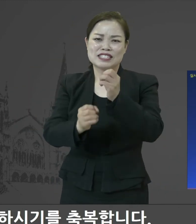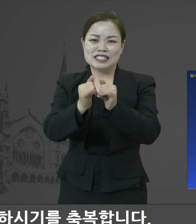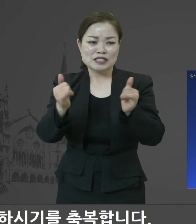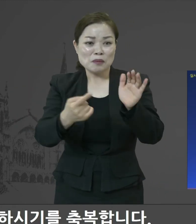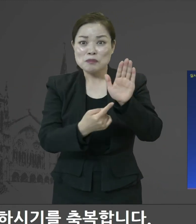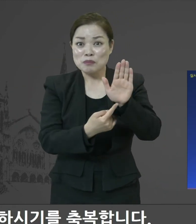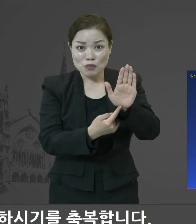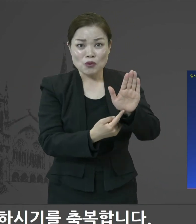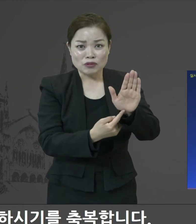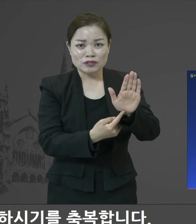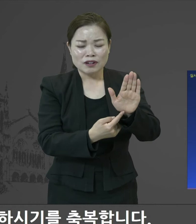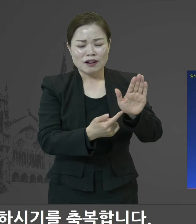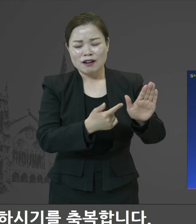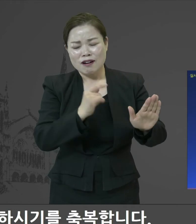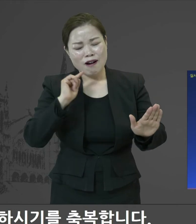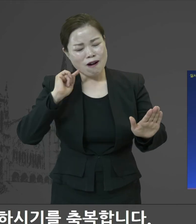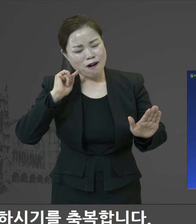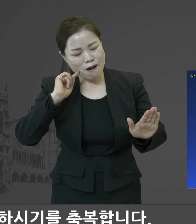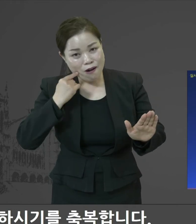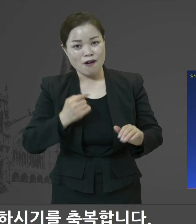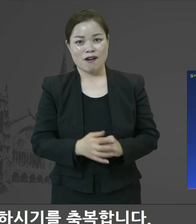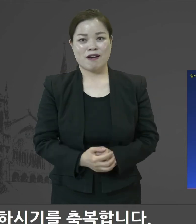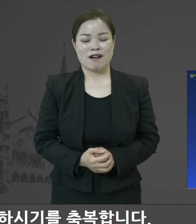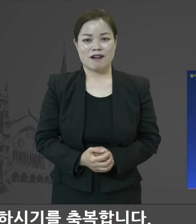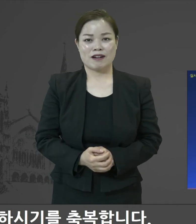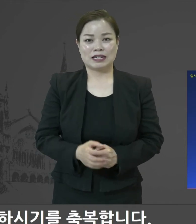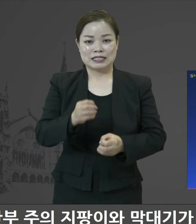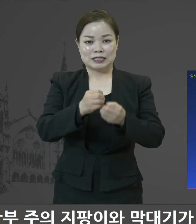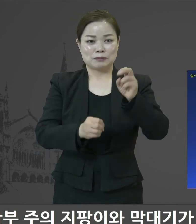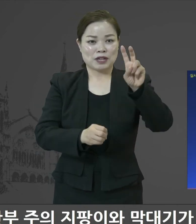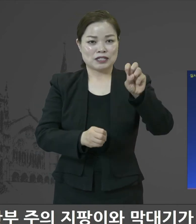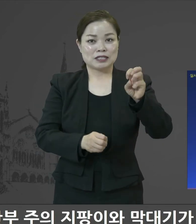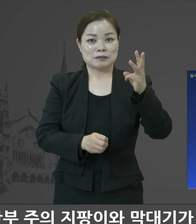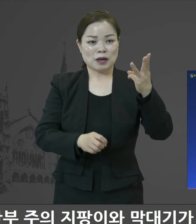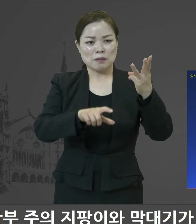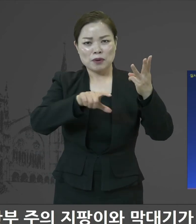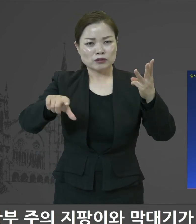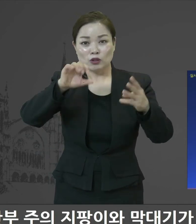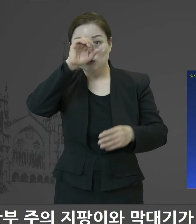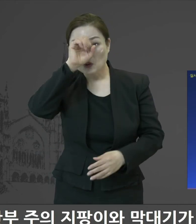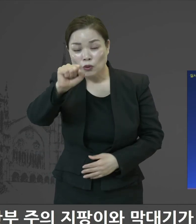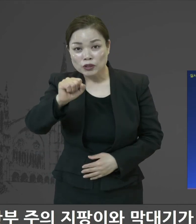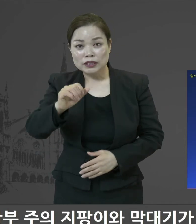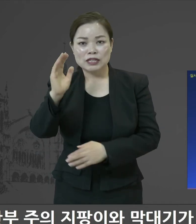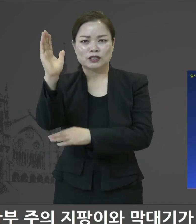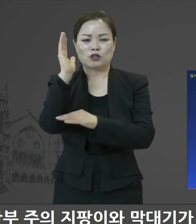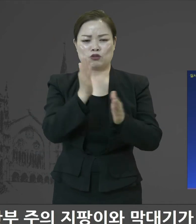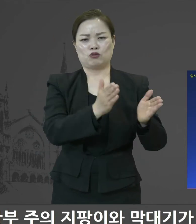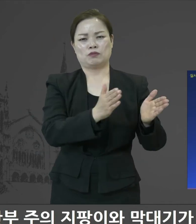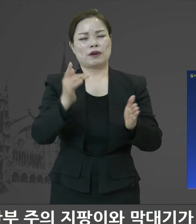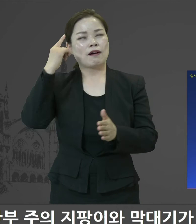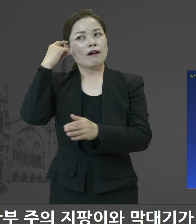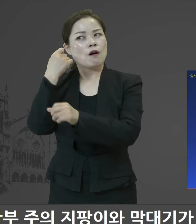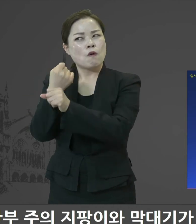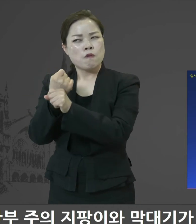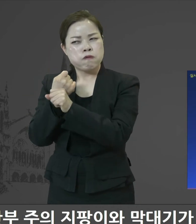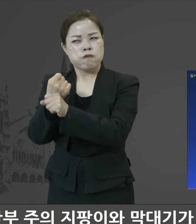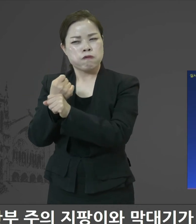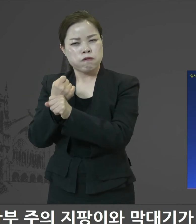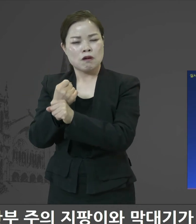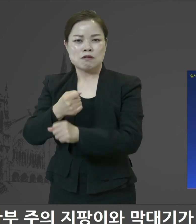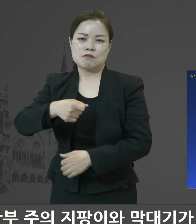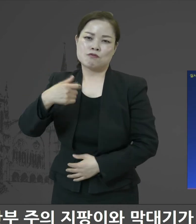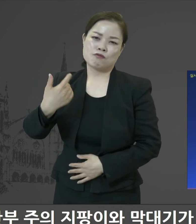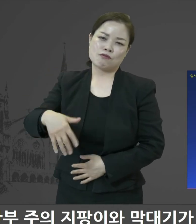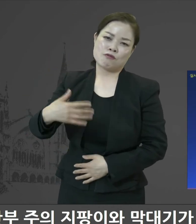표현 하나하나가 얼마나 아름다운지 몰라요. 저도 시편 23편 평소에도 좋아했지만 이번에 설교 준비하면서 연구를 해보니까